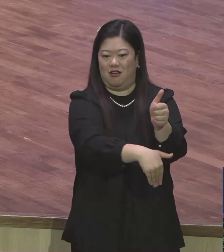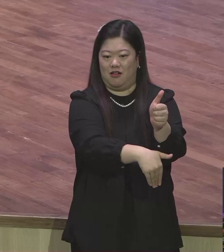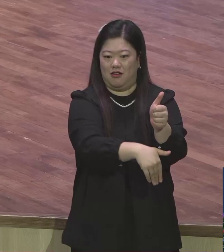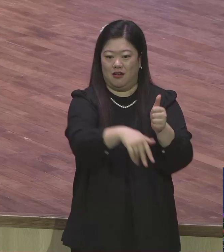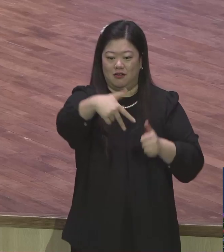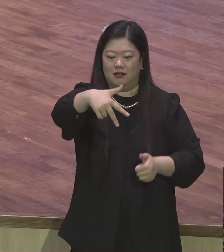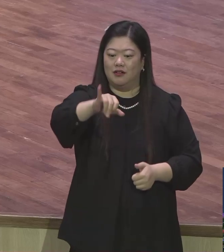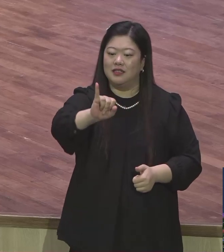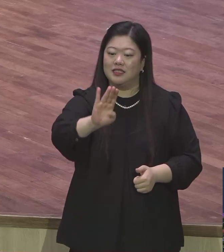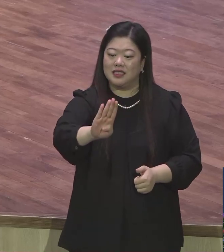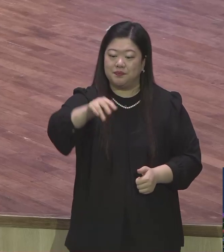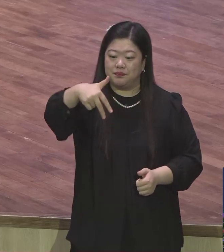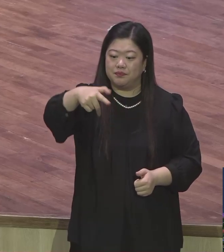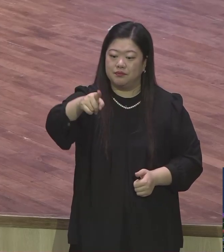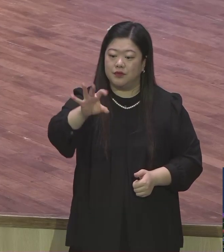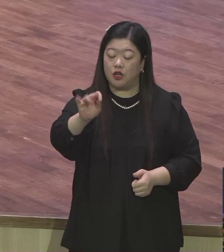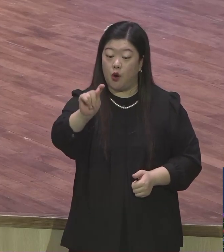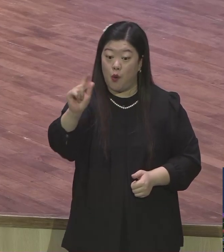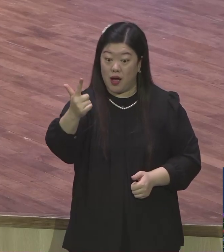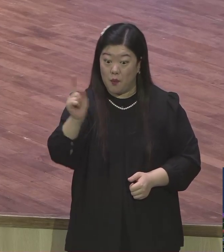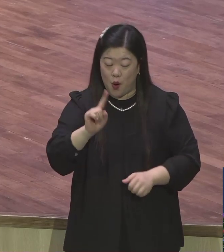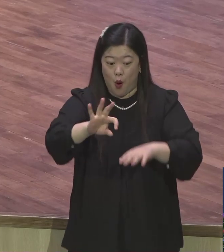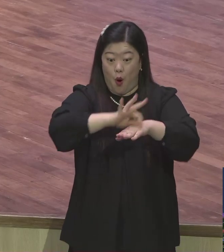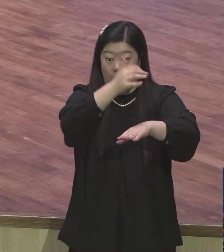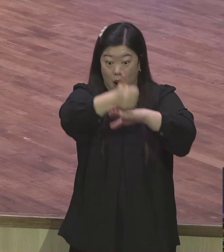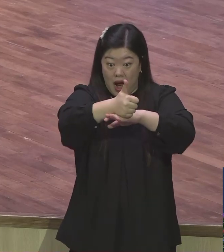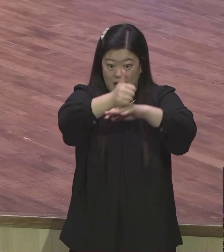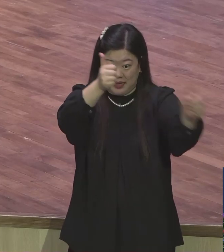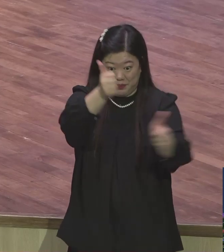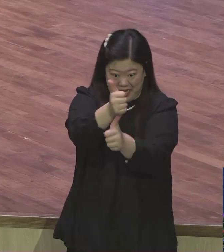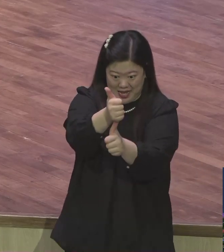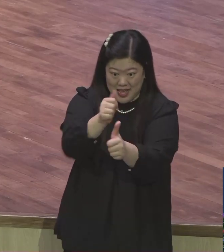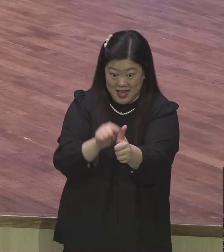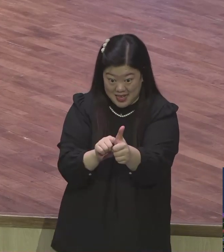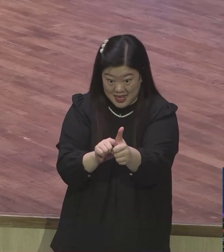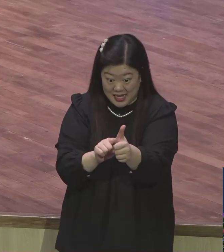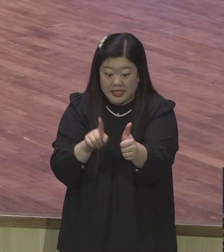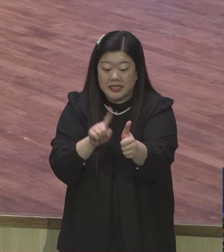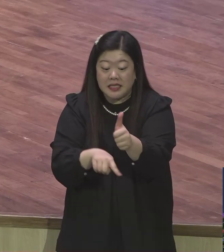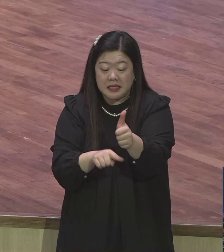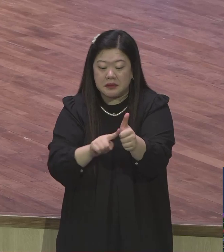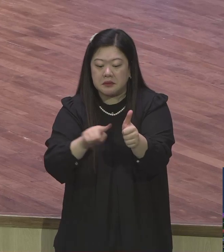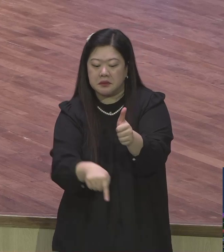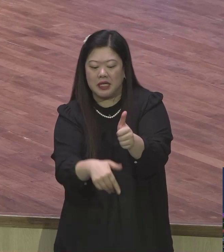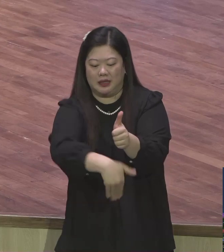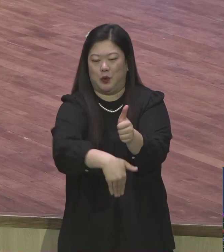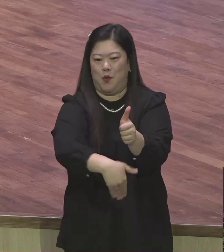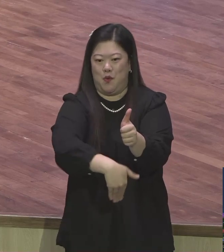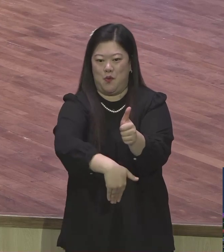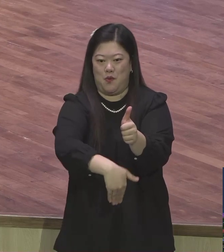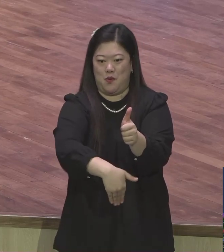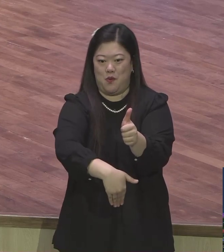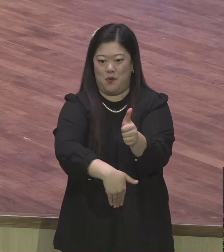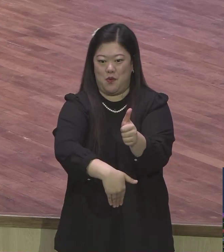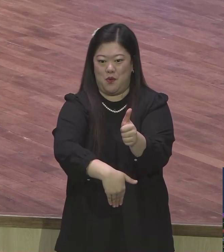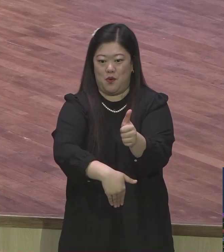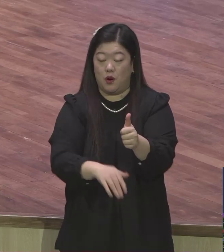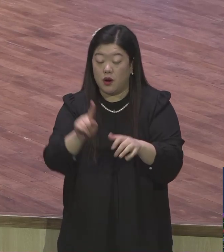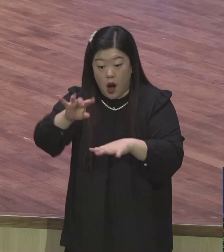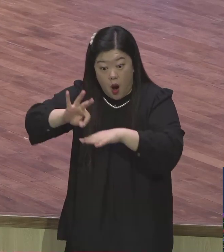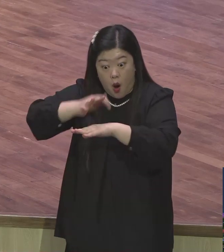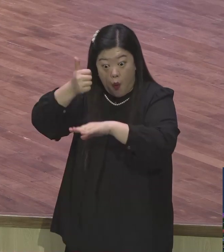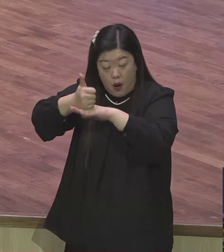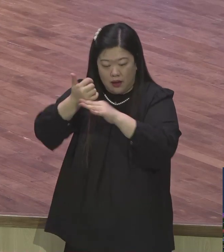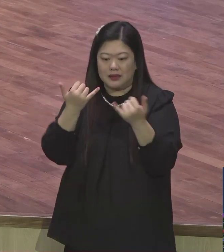집정관은요 황제 다음으로 권력 있는 사람이에요. 황제 다음으로 권력 있는 이 황제의